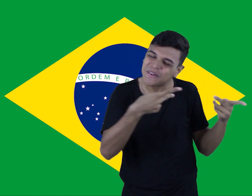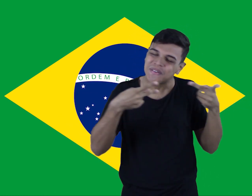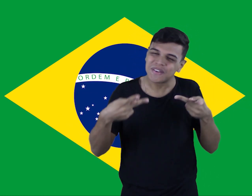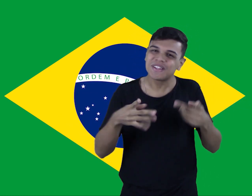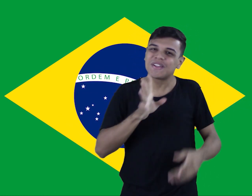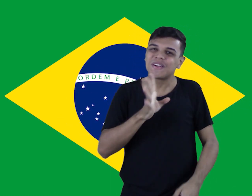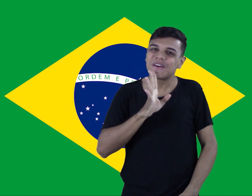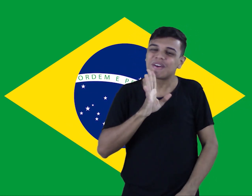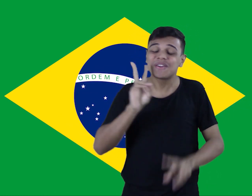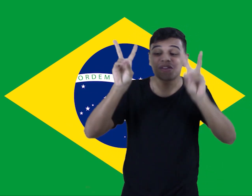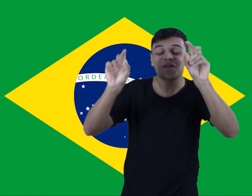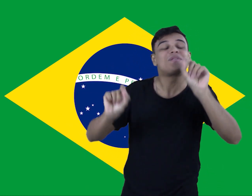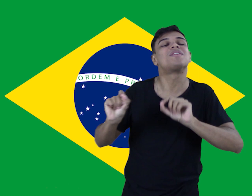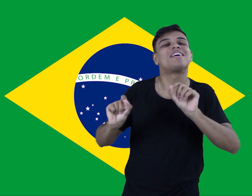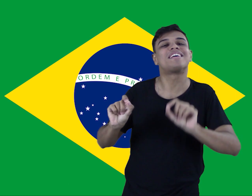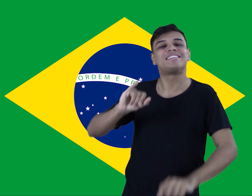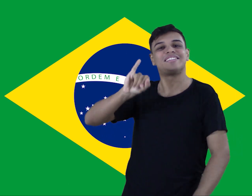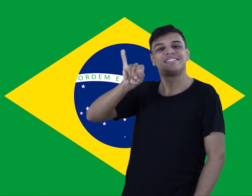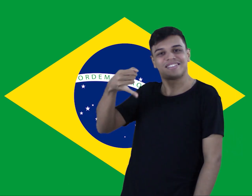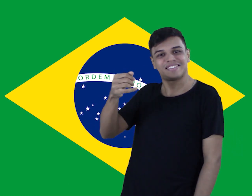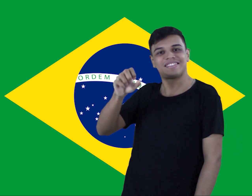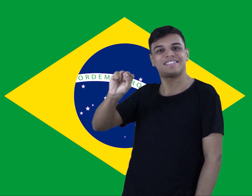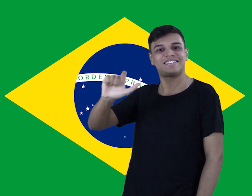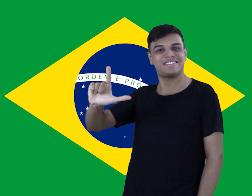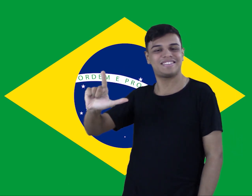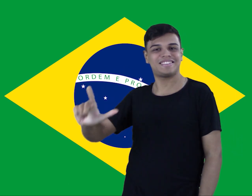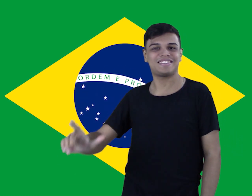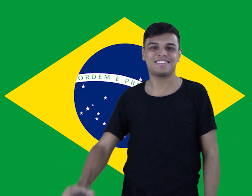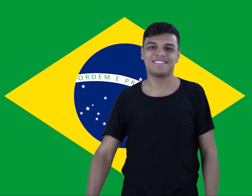vocês estão convidados a conhecer um pouco da língua japonesa de sinais.